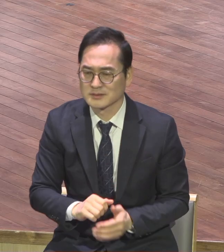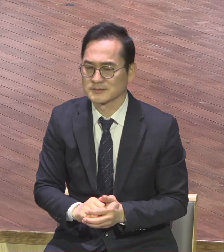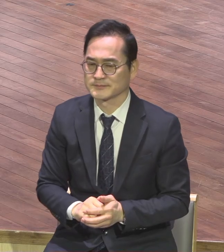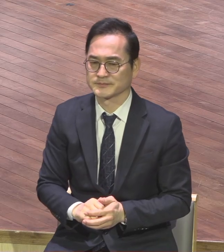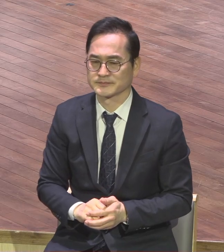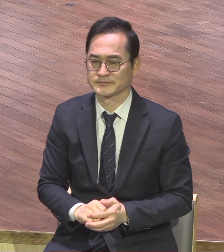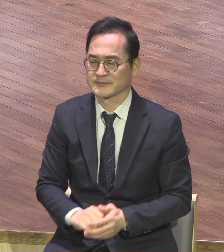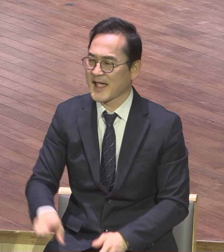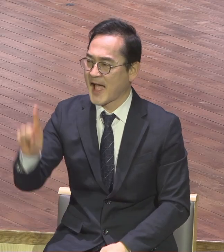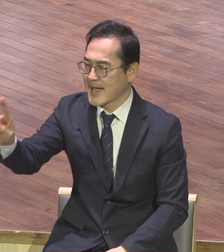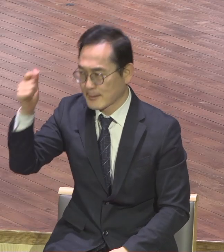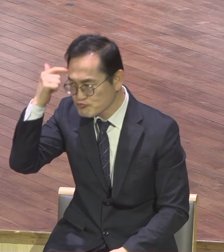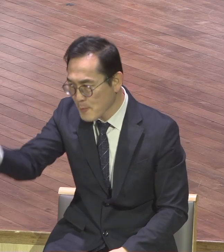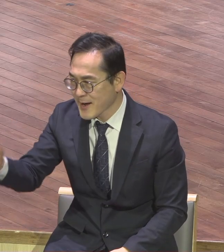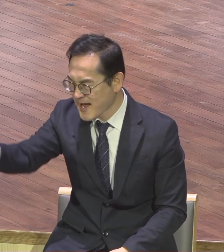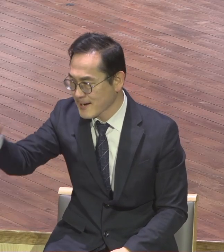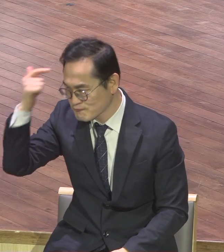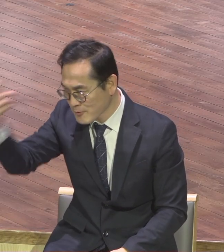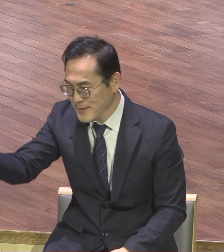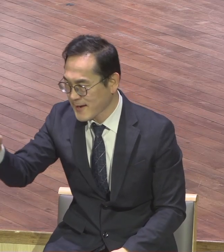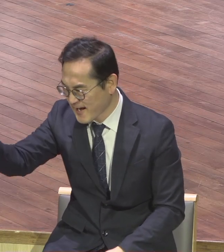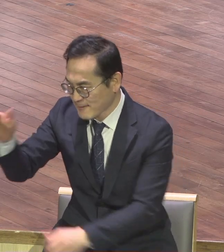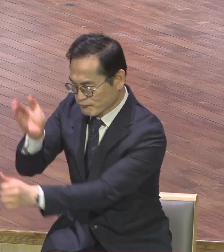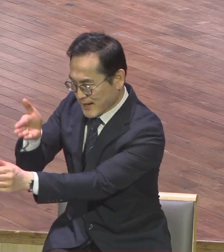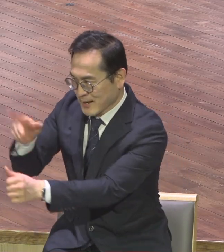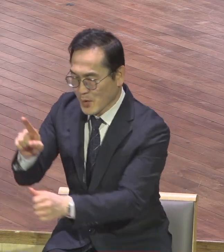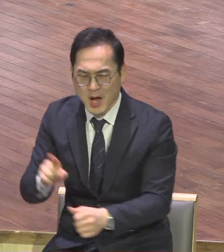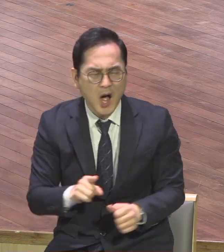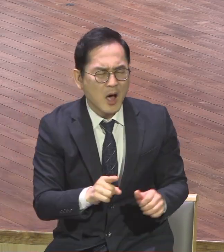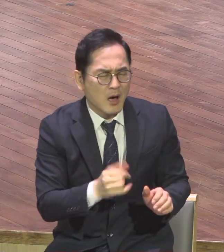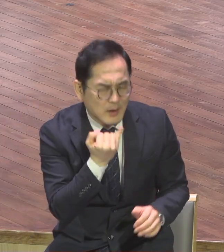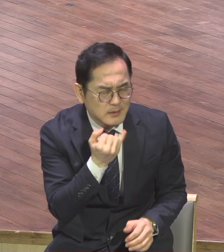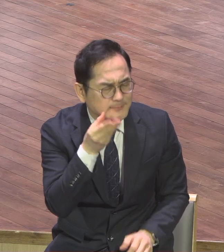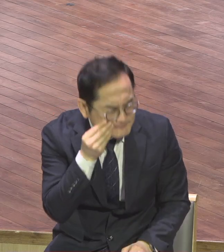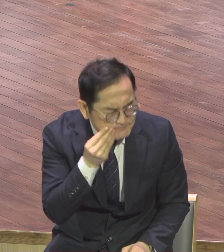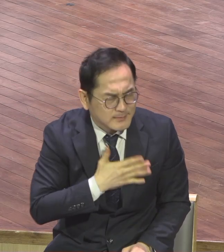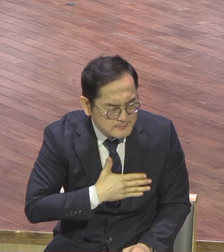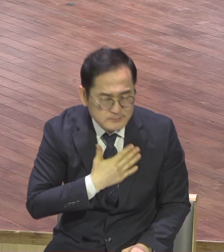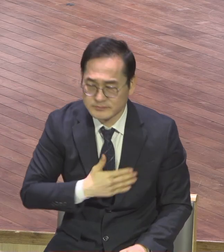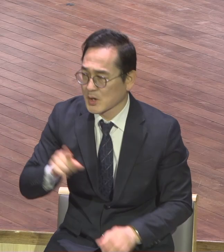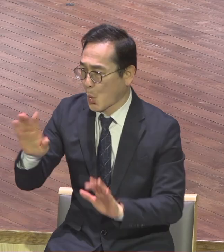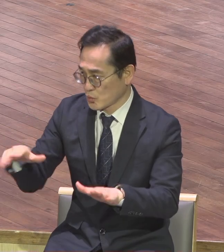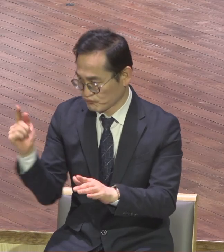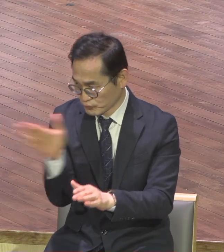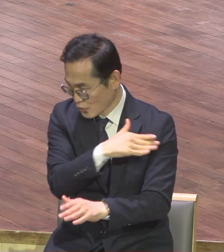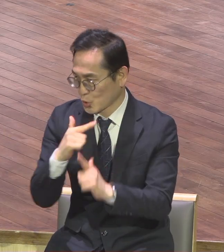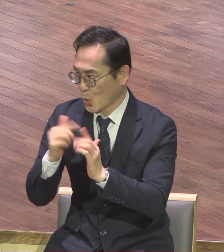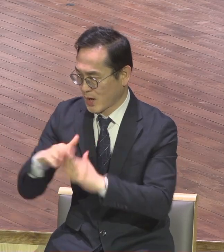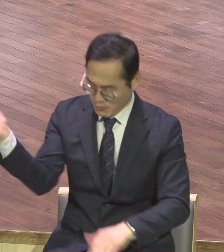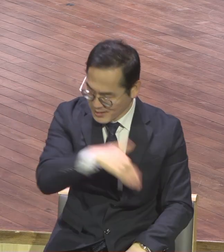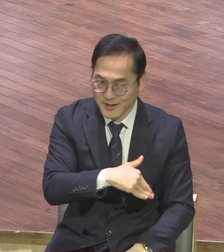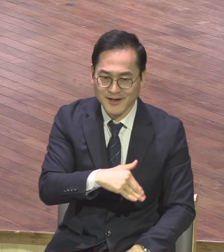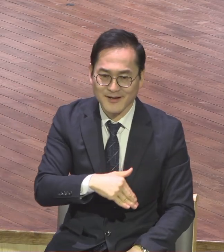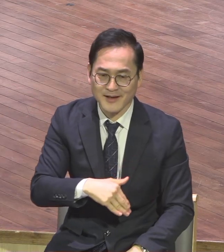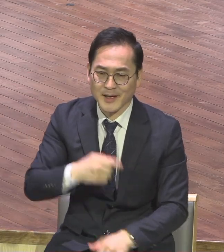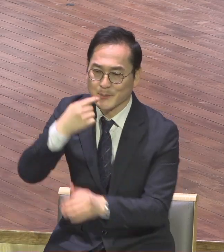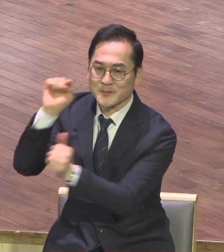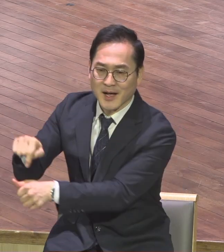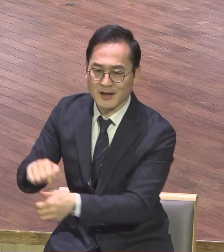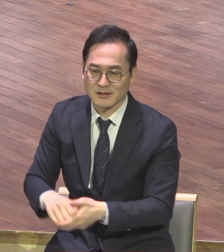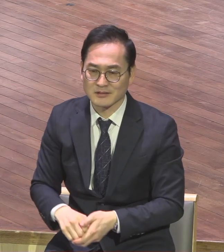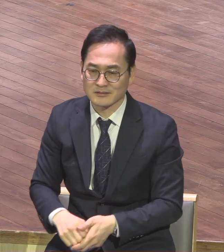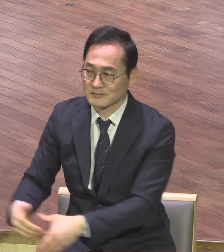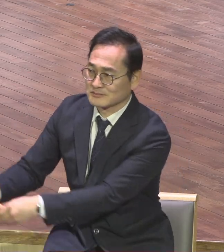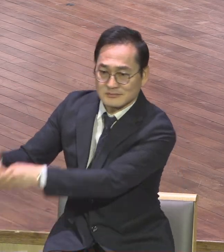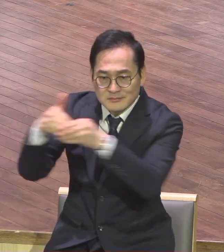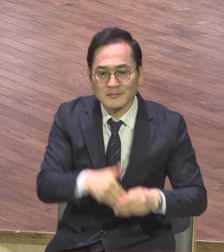딱 하나만 묻자. 하나만 부탁한다. 뭡니까? 뭐든지 듣겠습니다. 오늘부터 교회 가자. 그래서 데려온